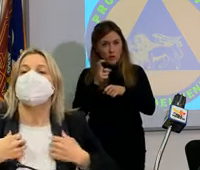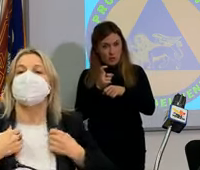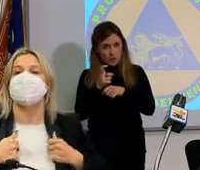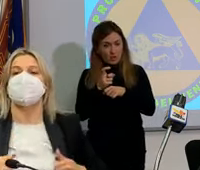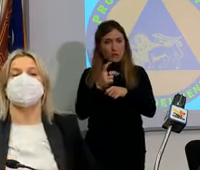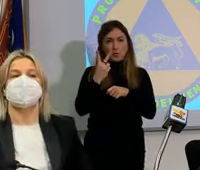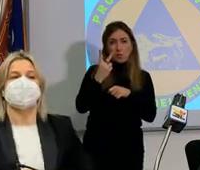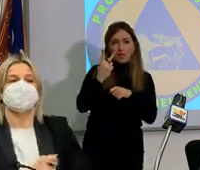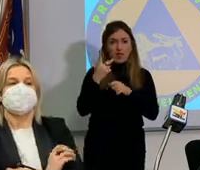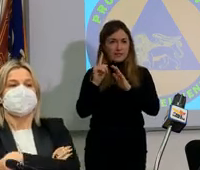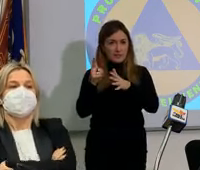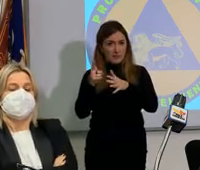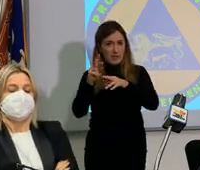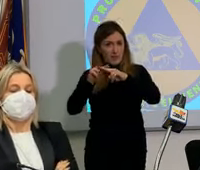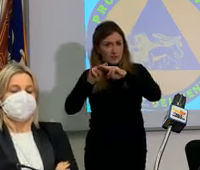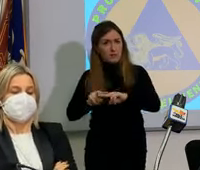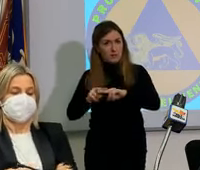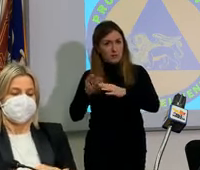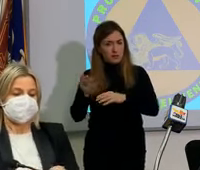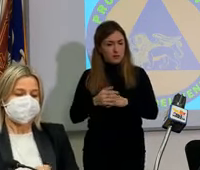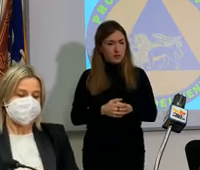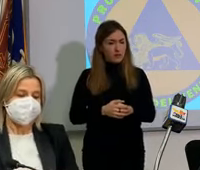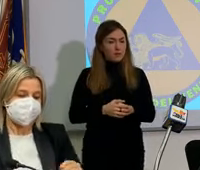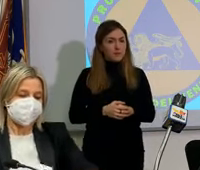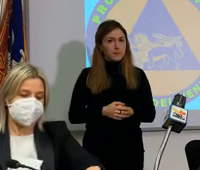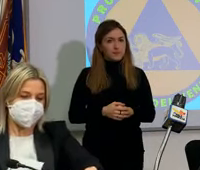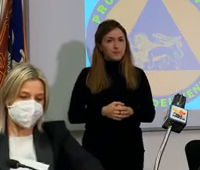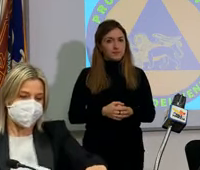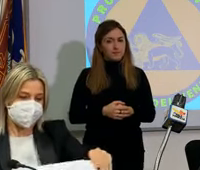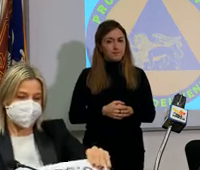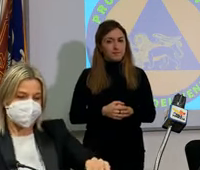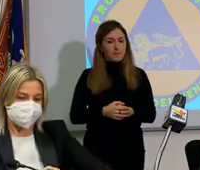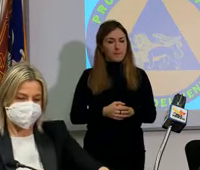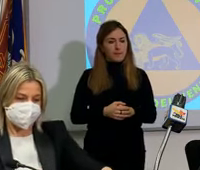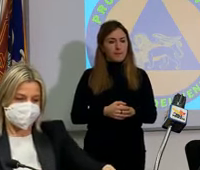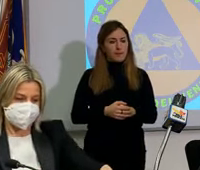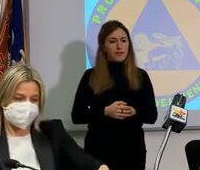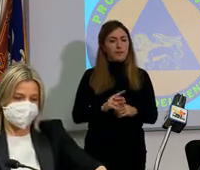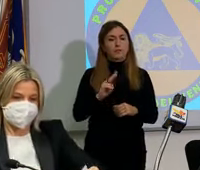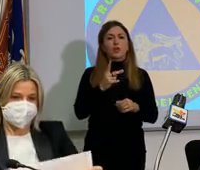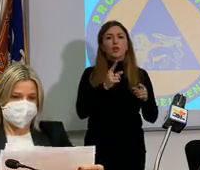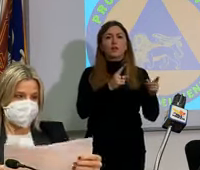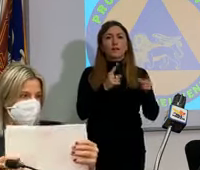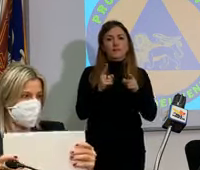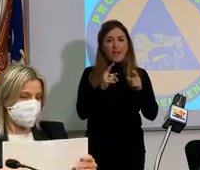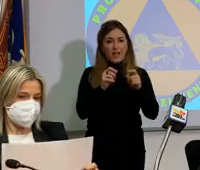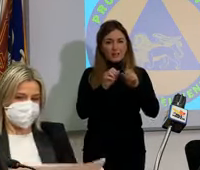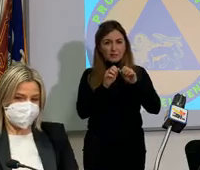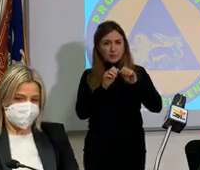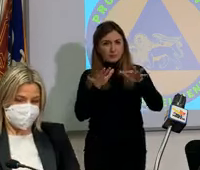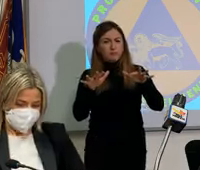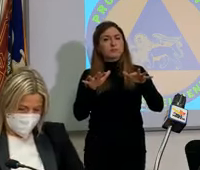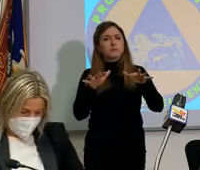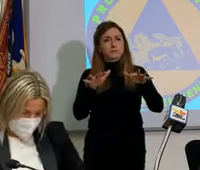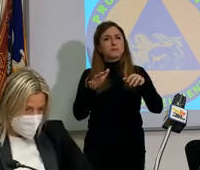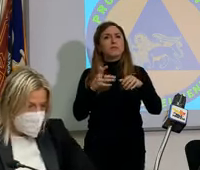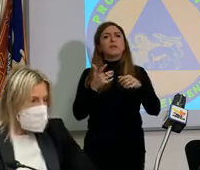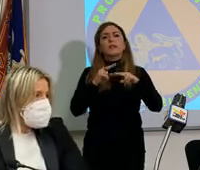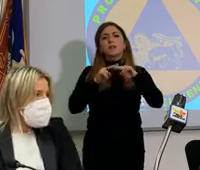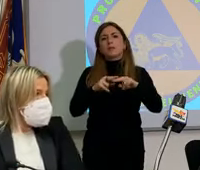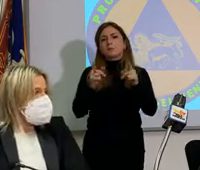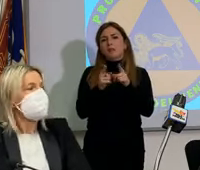dalle due alle tre settimane abbiamo avuto all'inizio della seconda fase dell'epidemia delle degenze brevi perché in